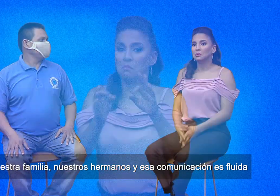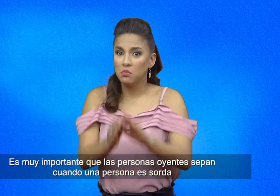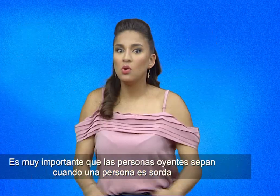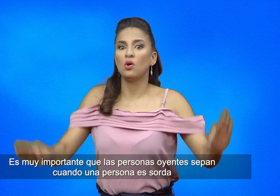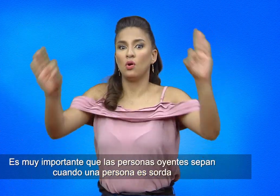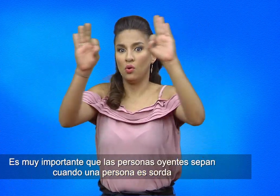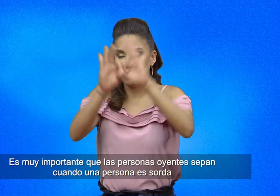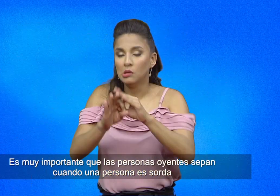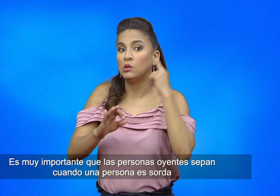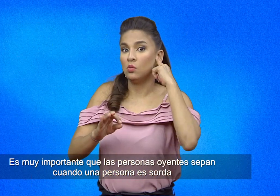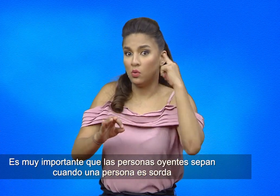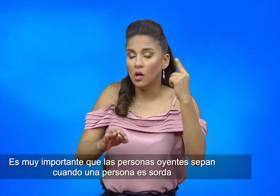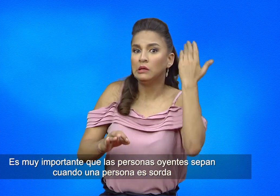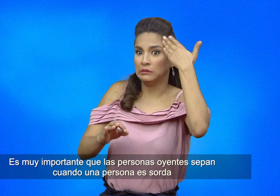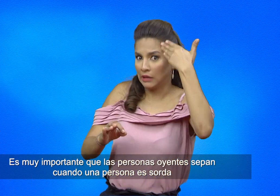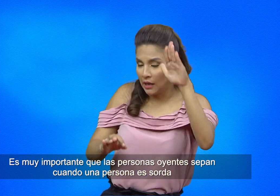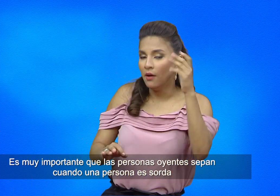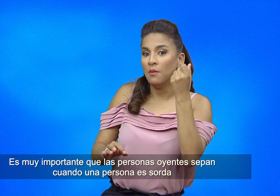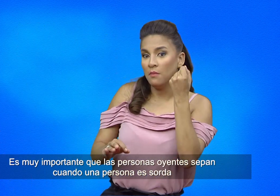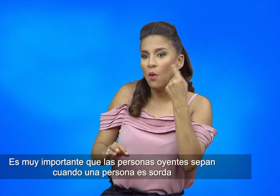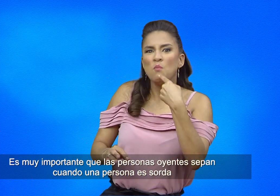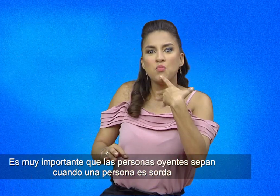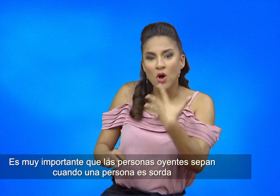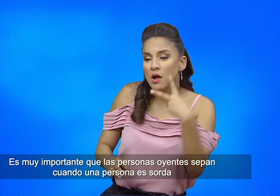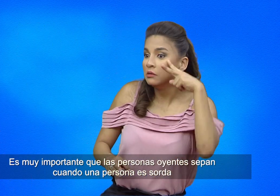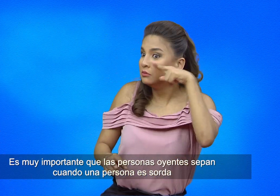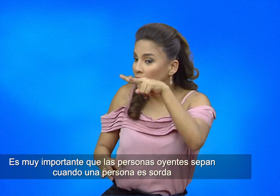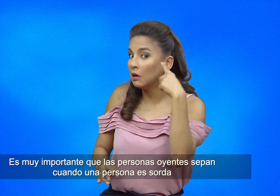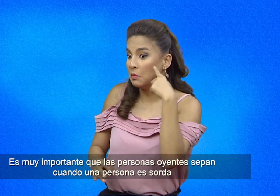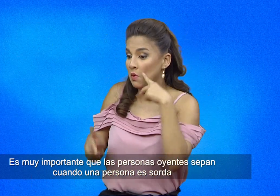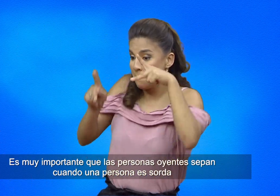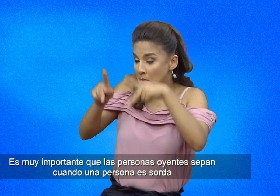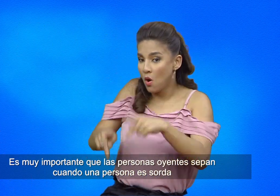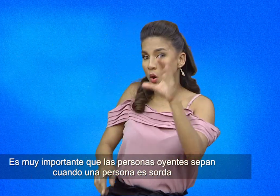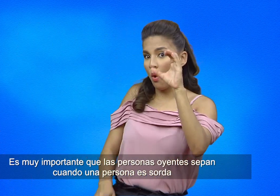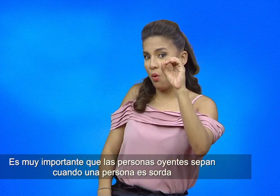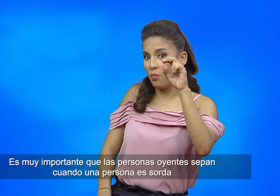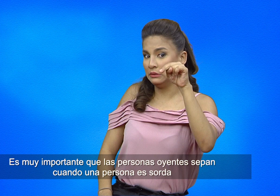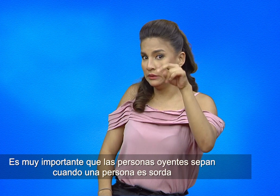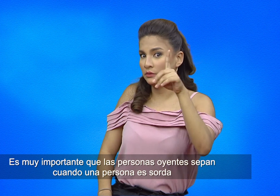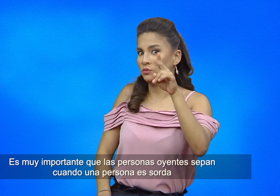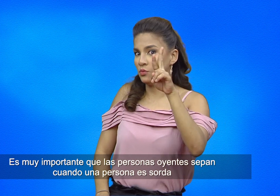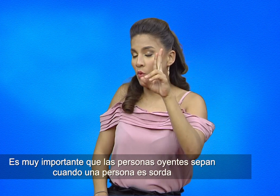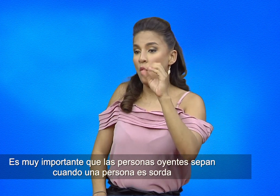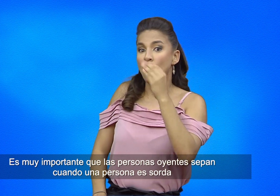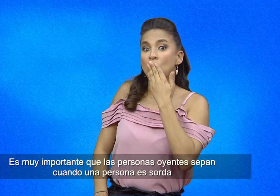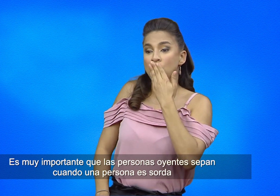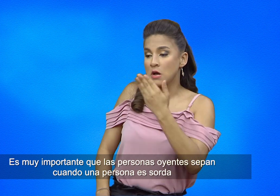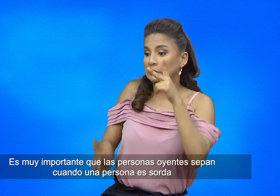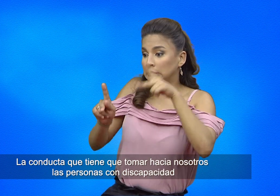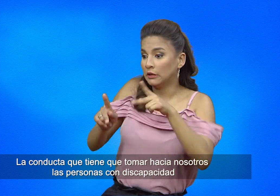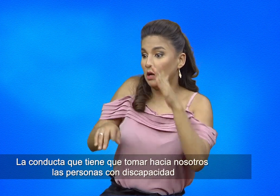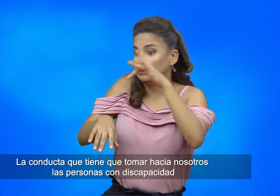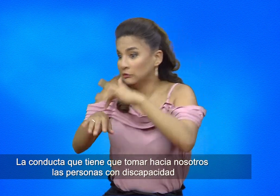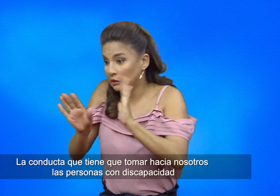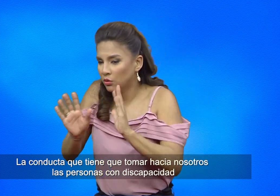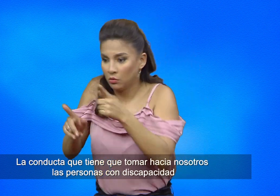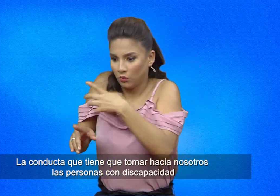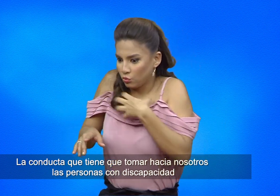es muy importante es que las personas o yeste sepan cuando unas personas sordas las conductas que deben tomar